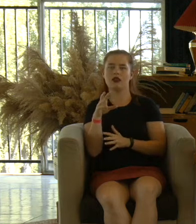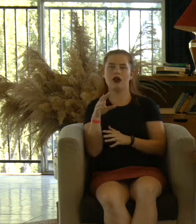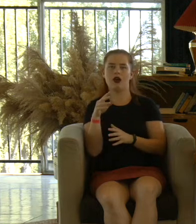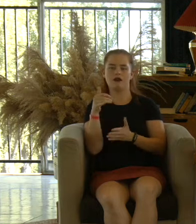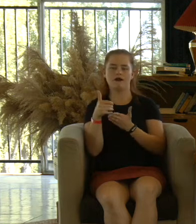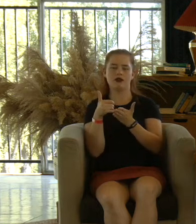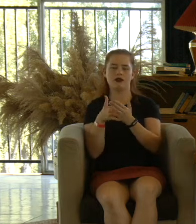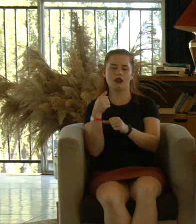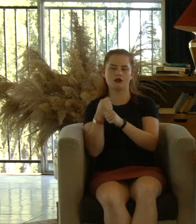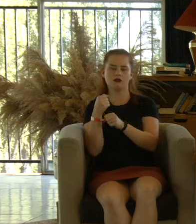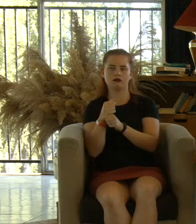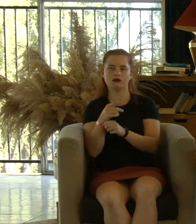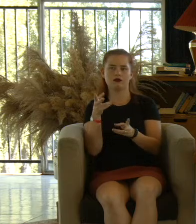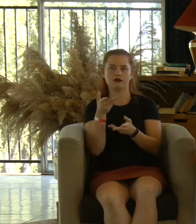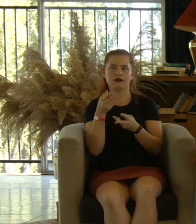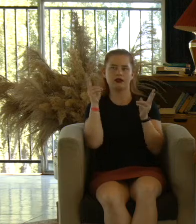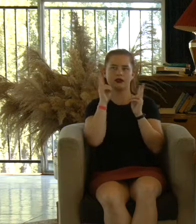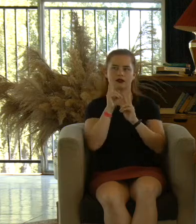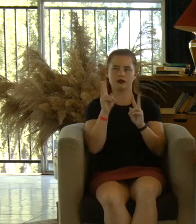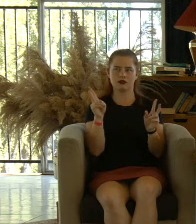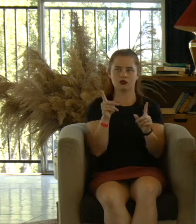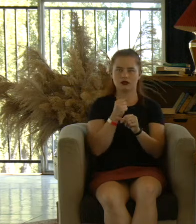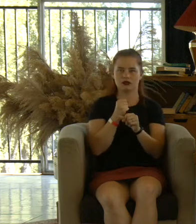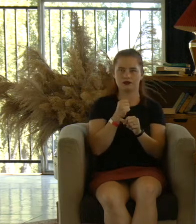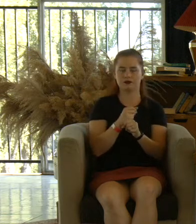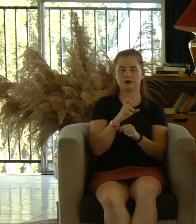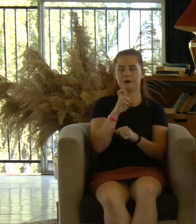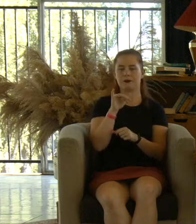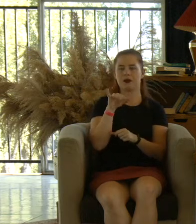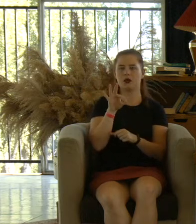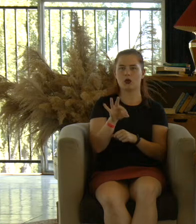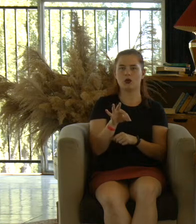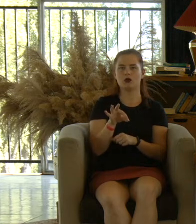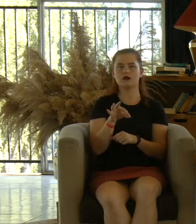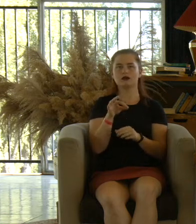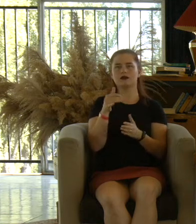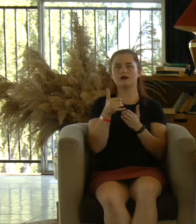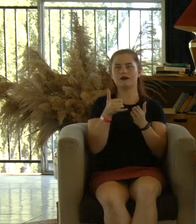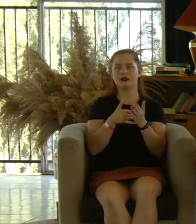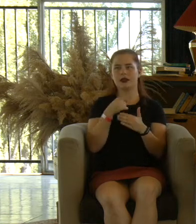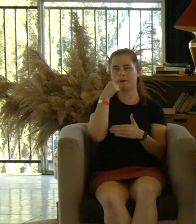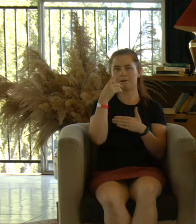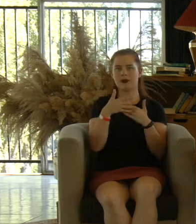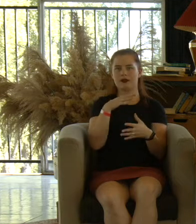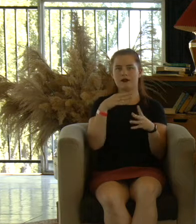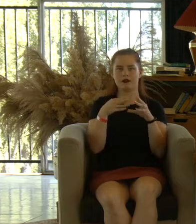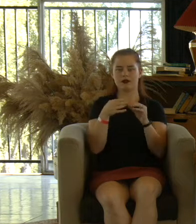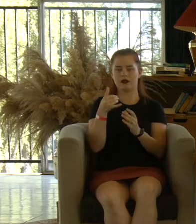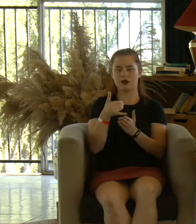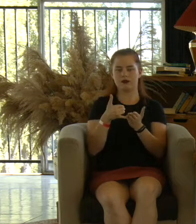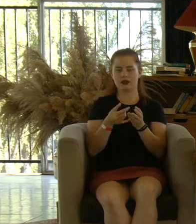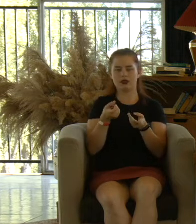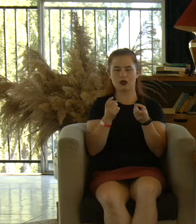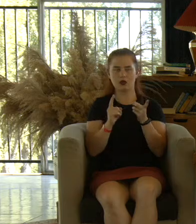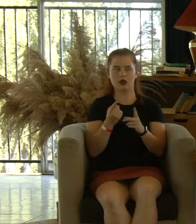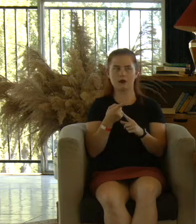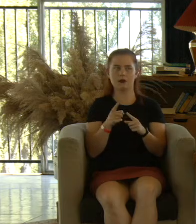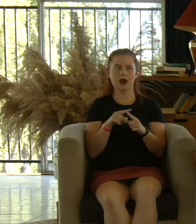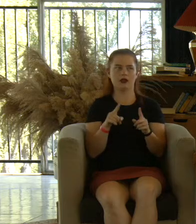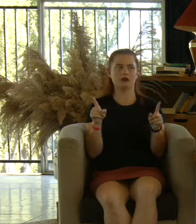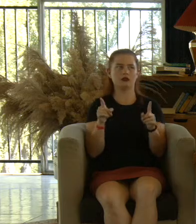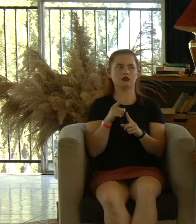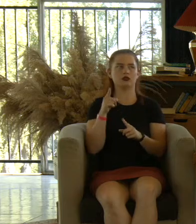знаете. Дальше есть биодинамические вина. Биодинамические вина ближе всего именно к натуральным винам, поскольку